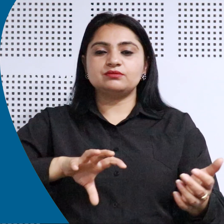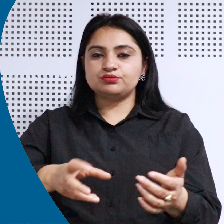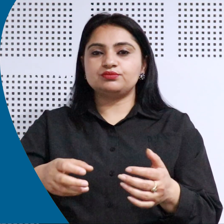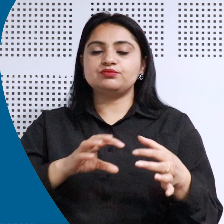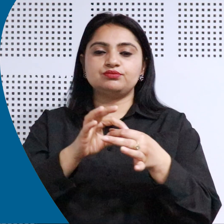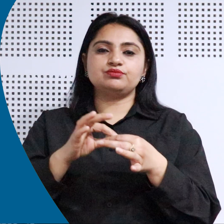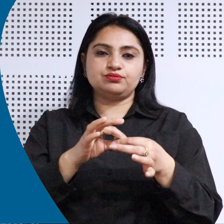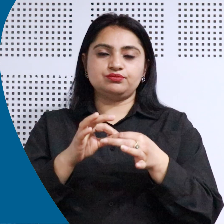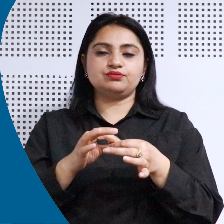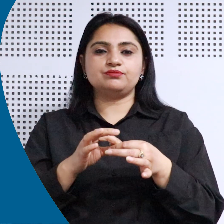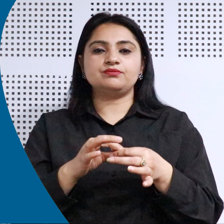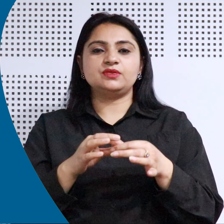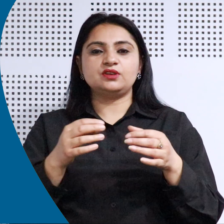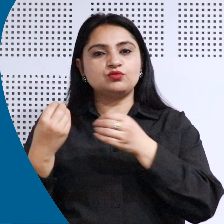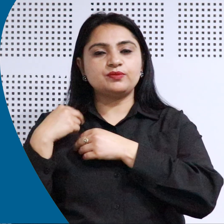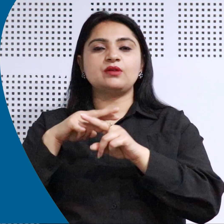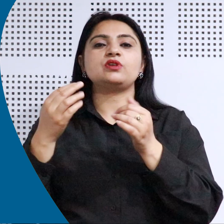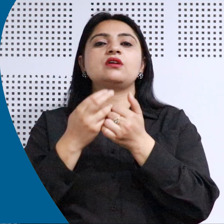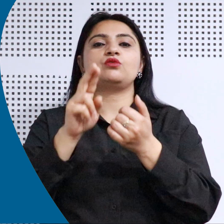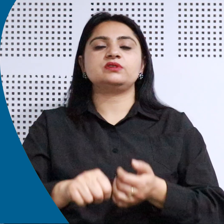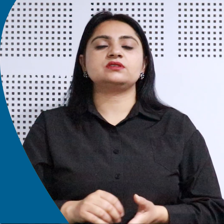चाहिँ भूमिका निर्वाह गर्नुपर्छ, त्यति भन्ने।